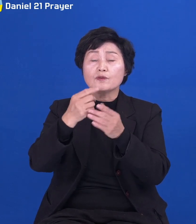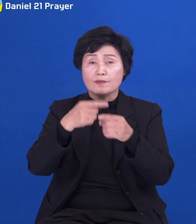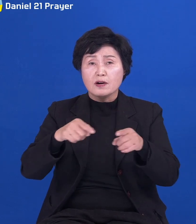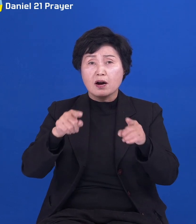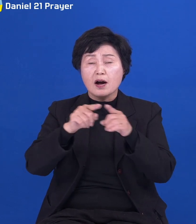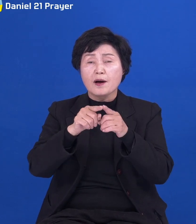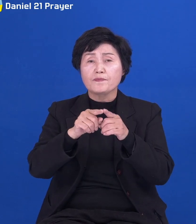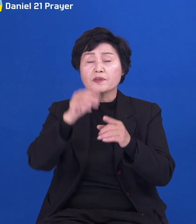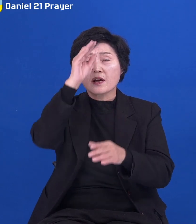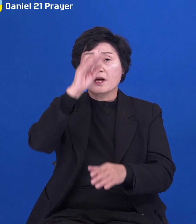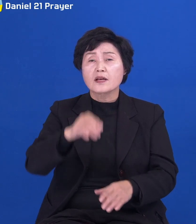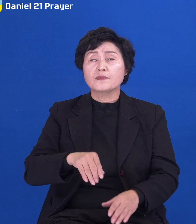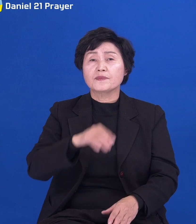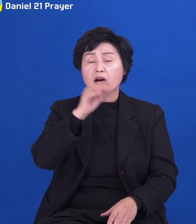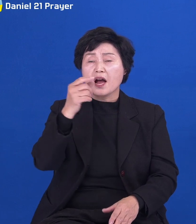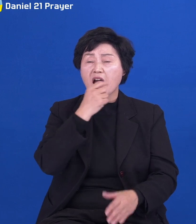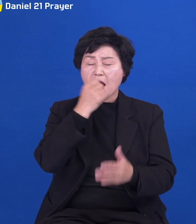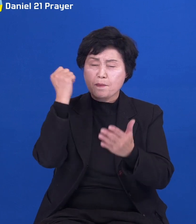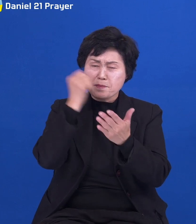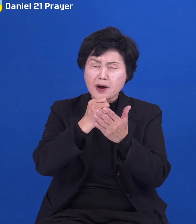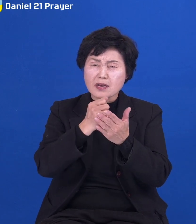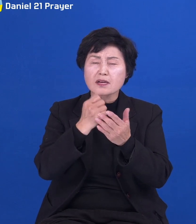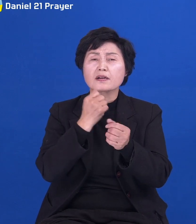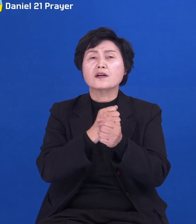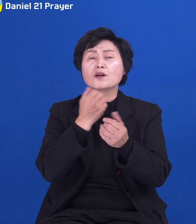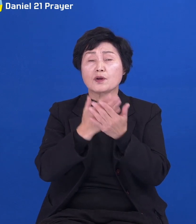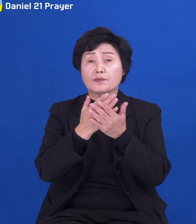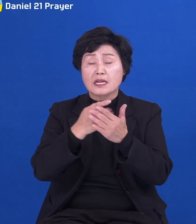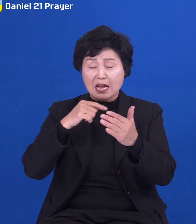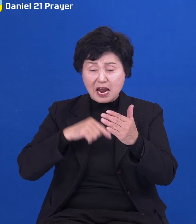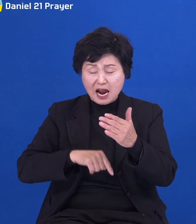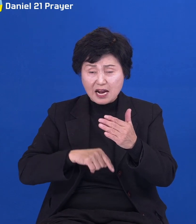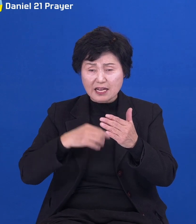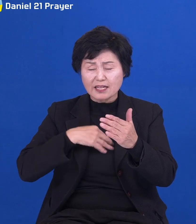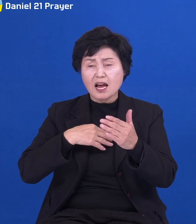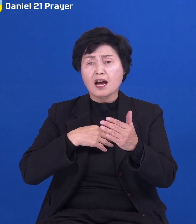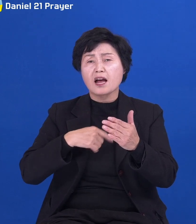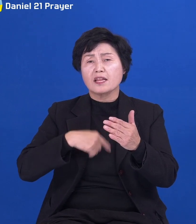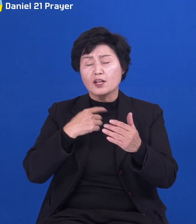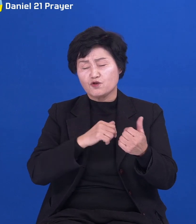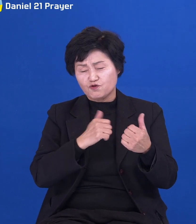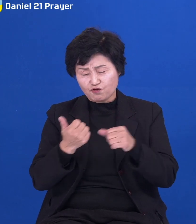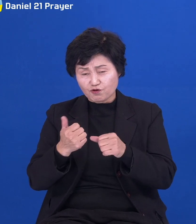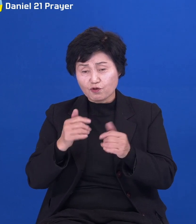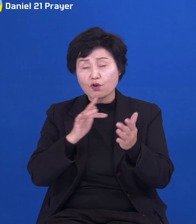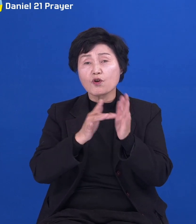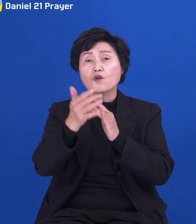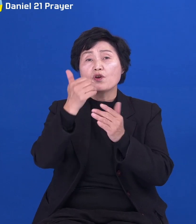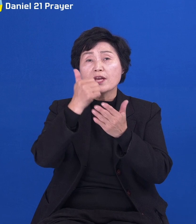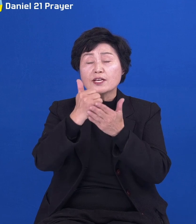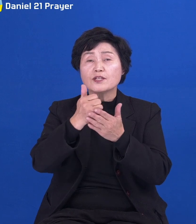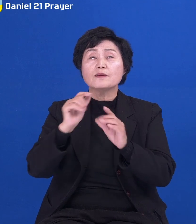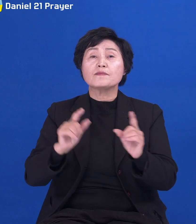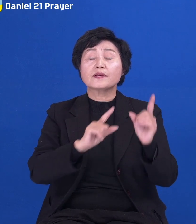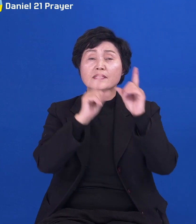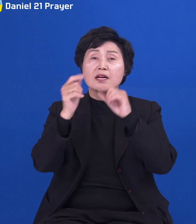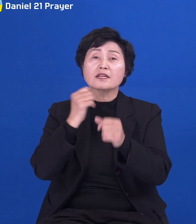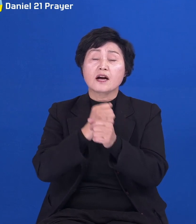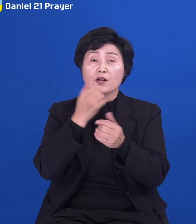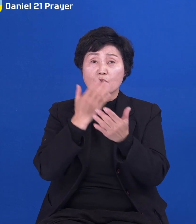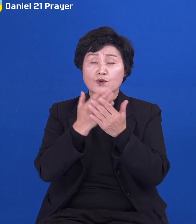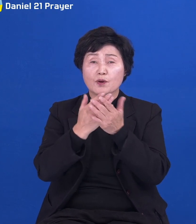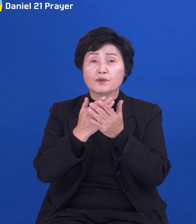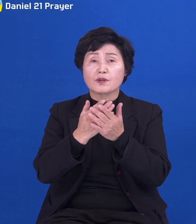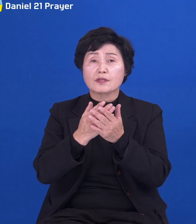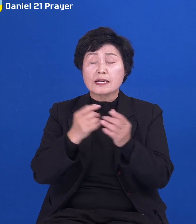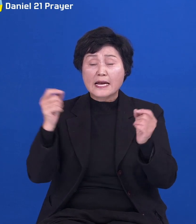박히게 하옵소서. 내 안에 내가 죽고 내 안에 예수님으로만 살아갈 수 있도록 인도하여 주시옵소서. 길지 않은 우리의